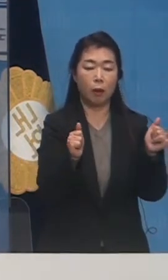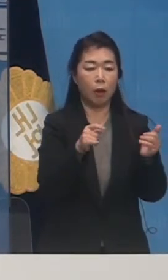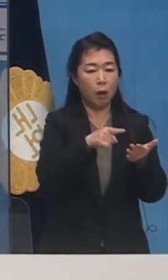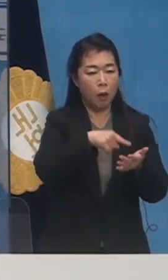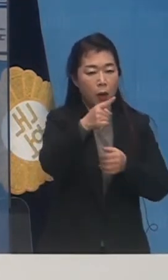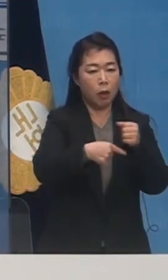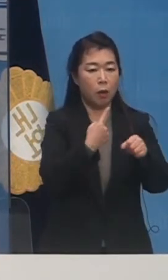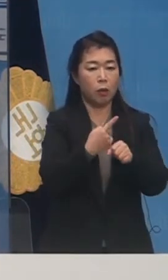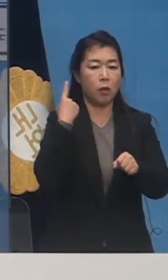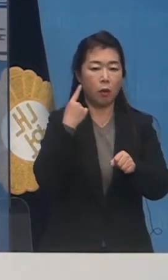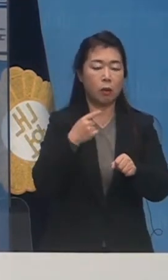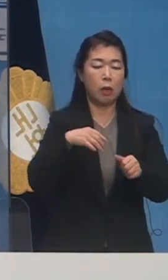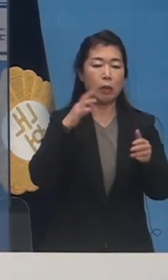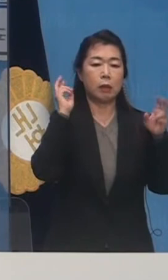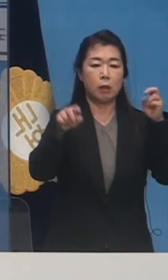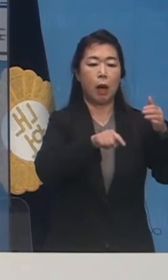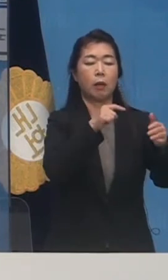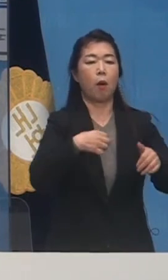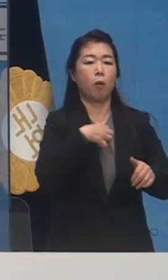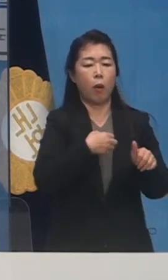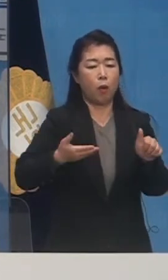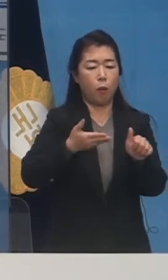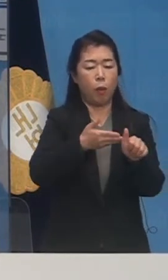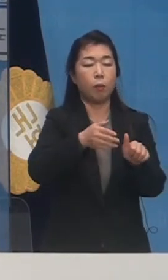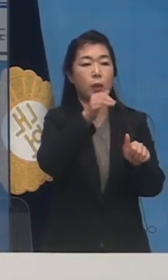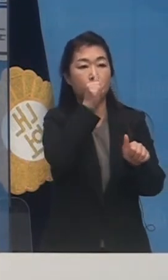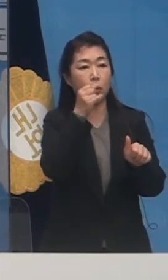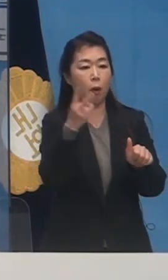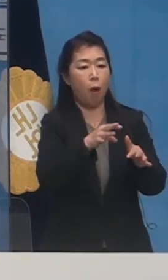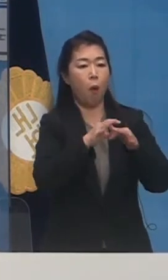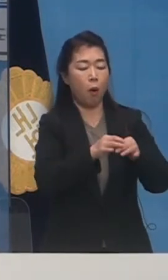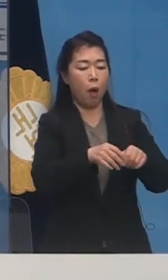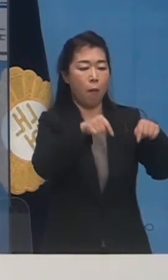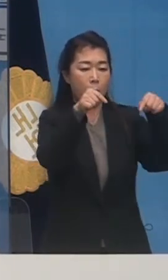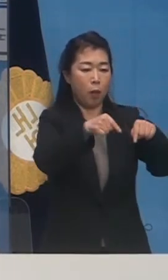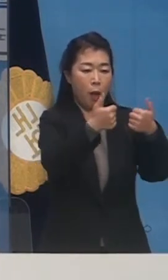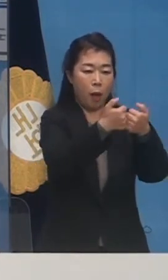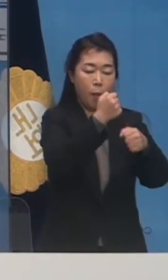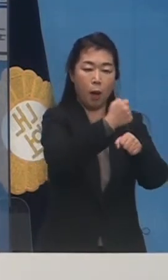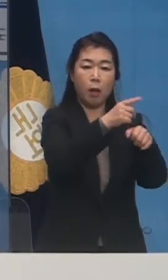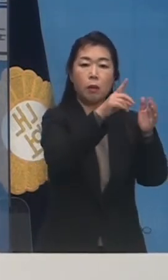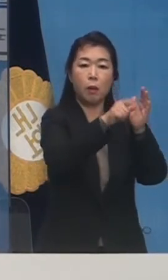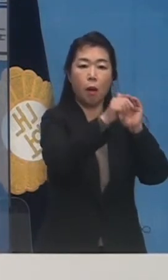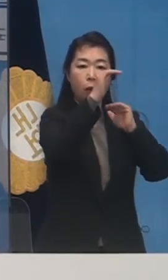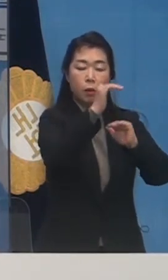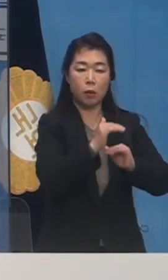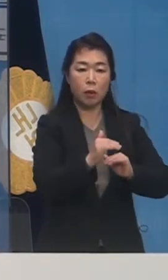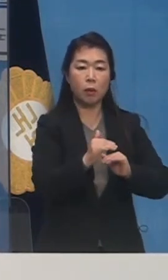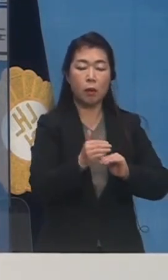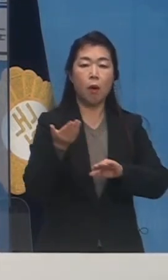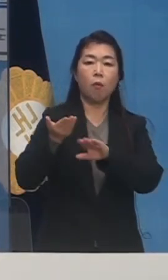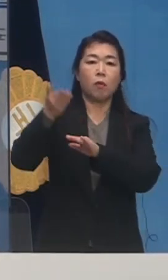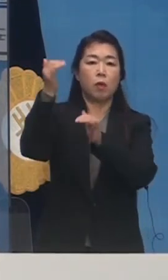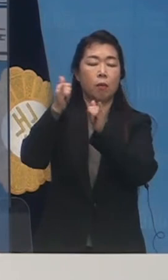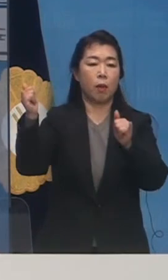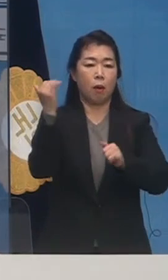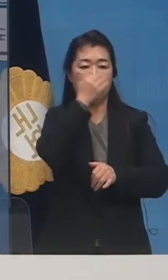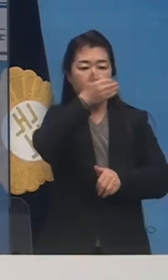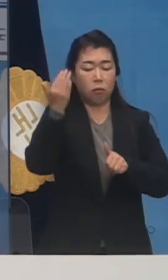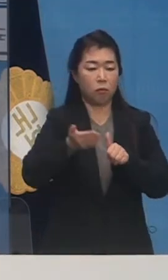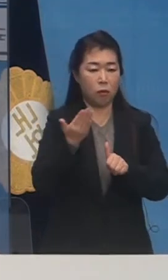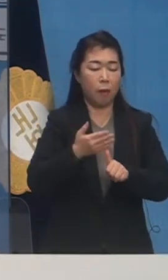직장 내 괴롭힘이 있었고 그와 관련 면담을 하는 과정에서 상급자로부터